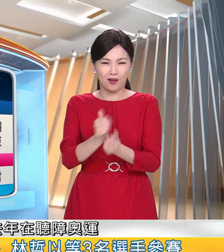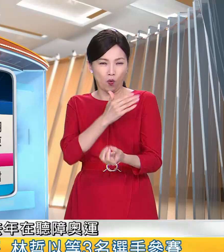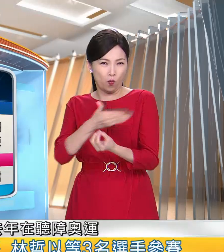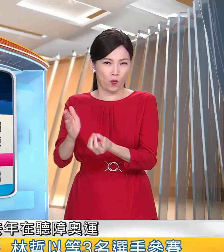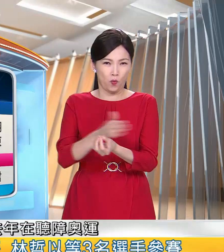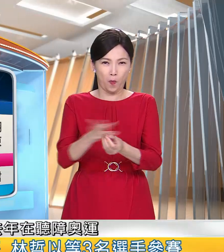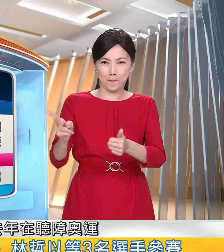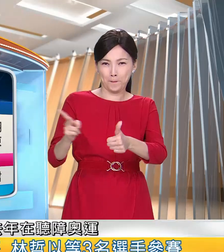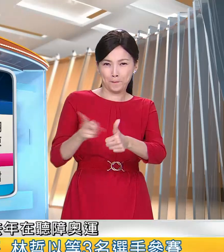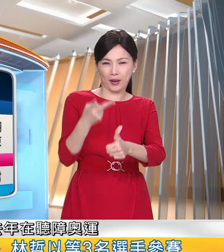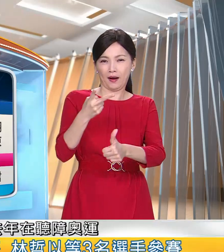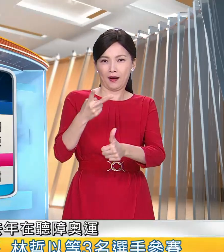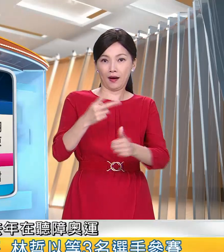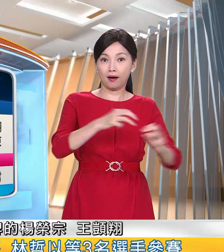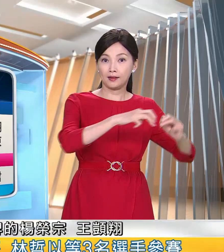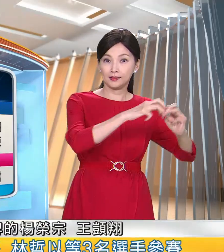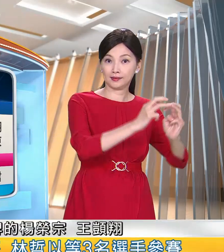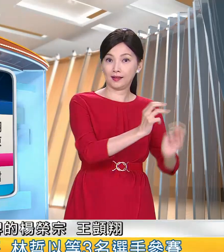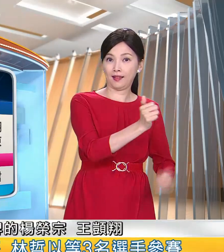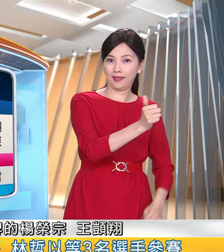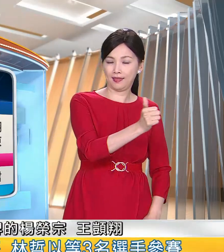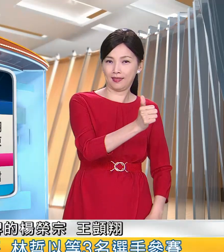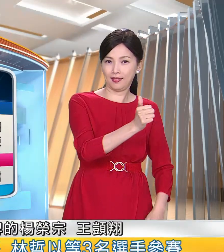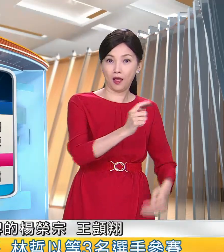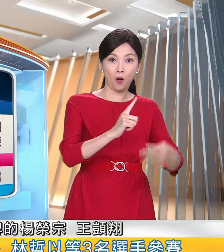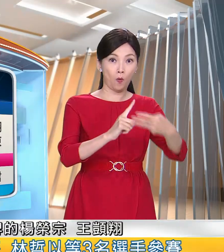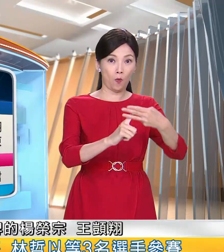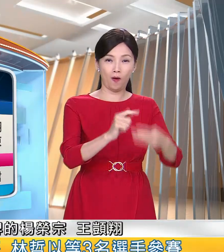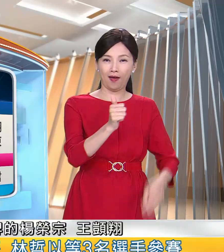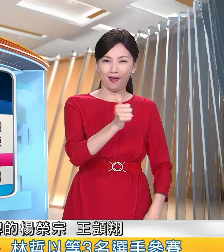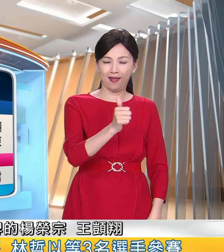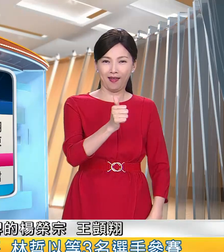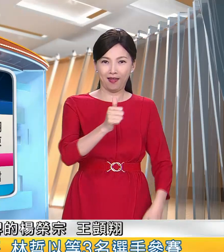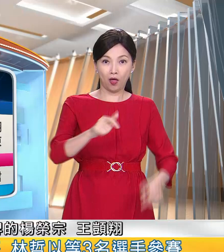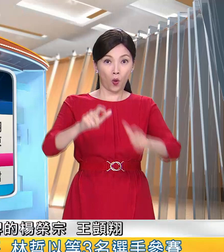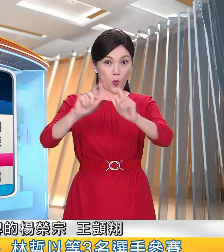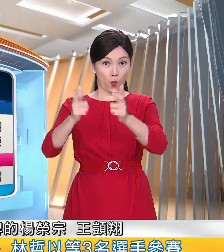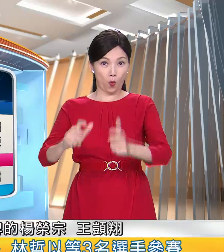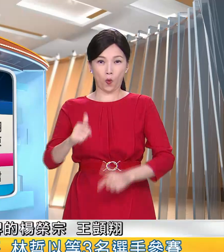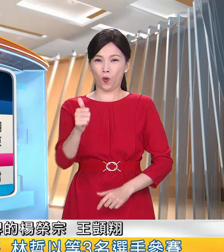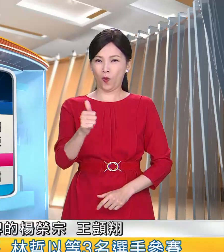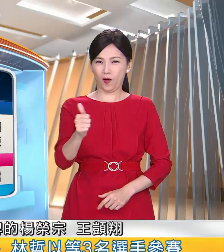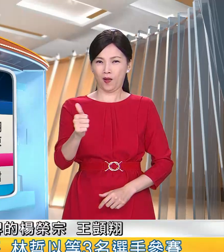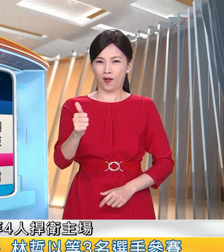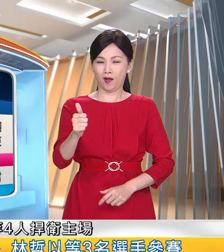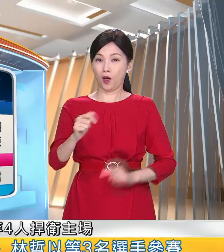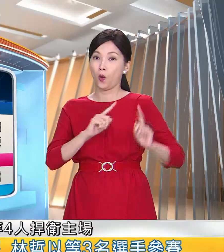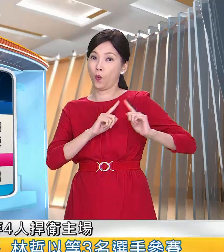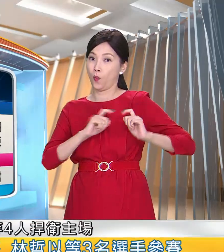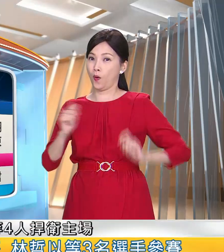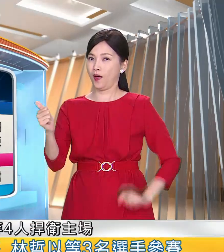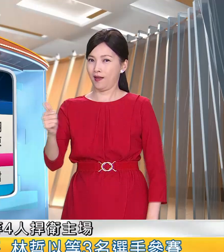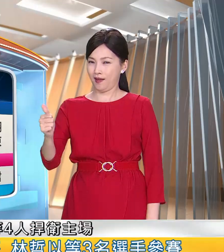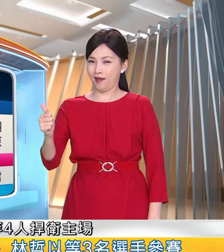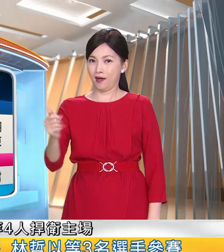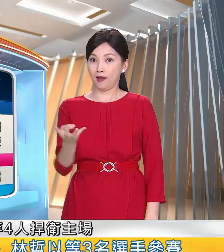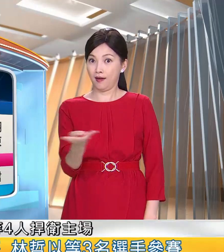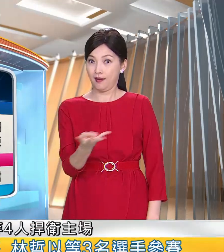年在听障奥运拿下男子团体银牌的杨荣宗、王以翔、卢世杰以及郭跃东等四